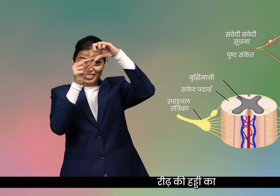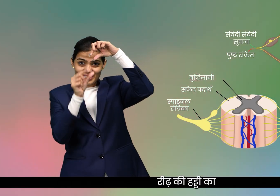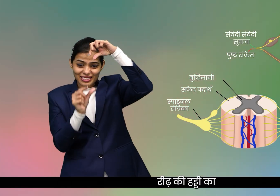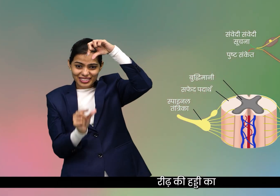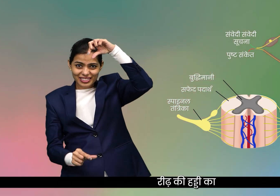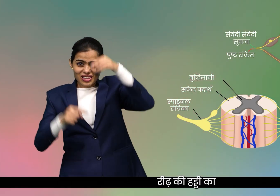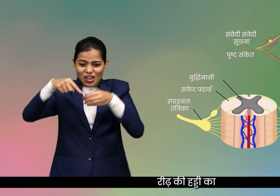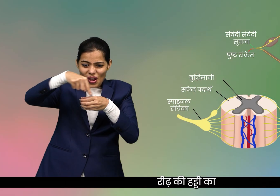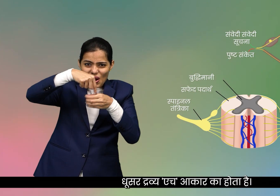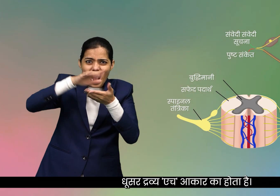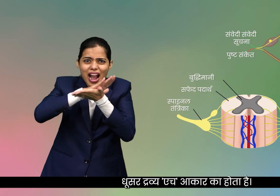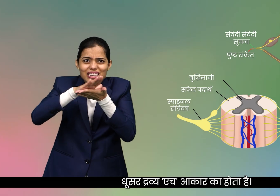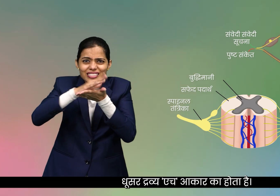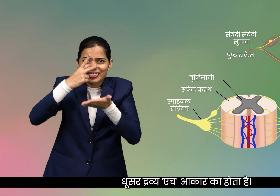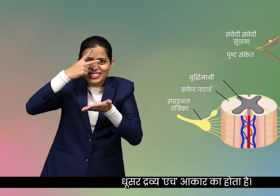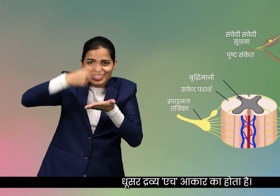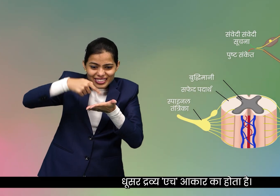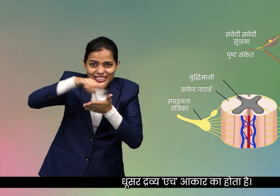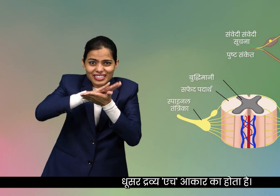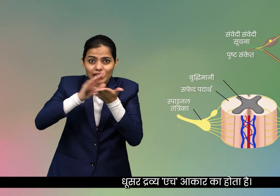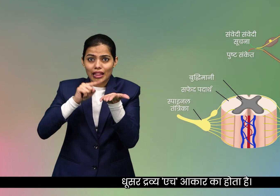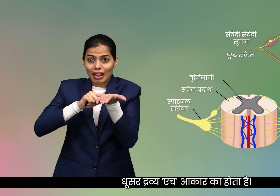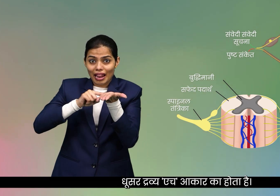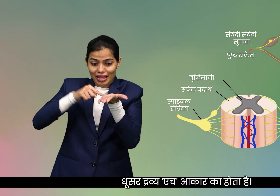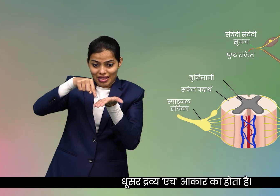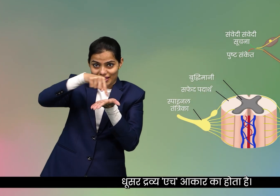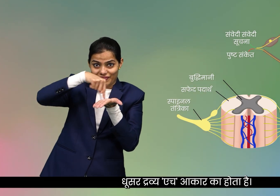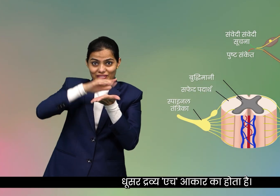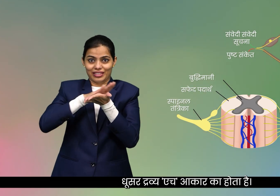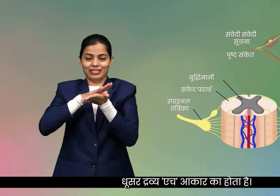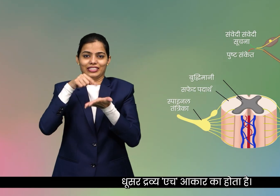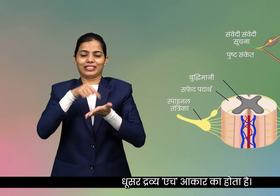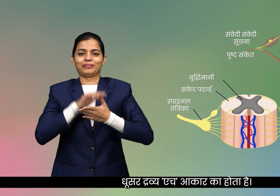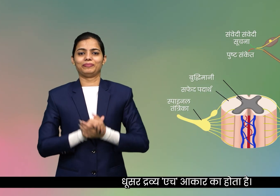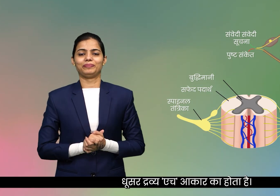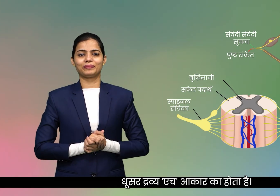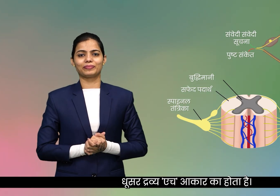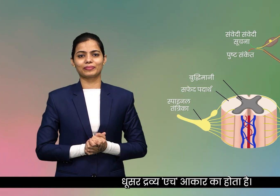रीढ़ की हड्डी का दूसरा ध्रुव H आकार का होता है।